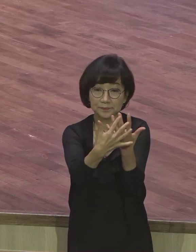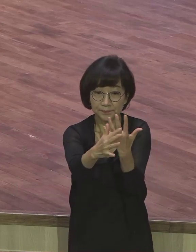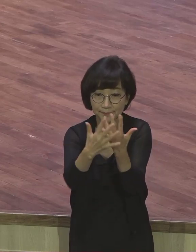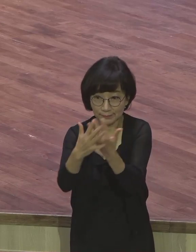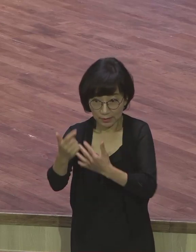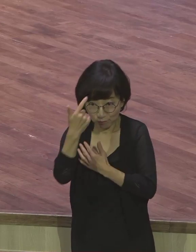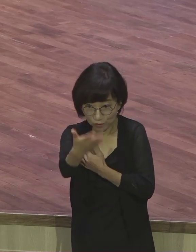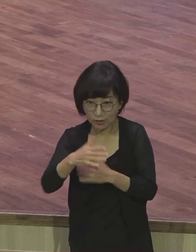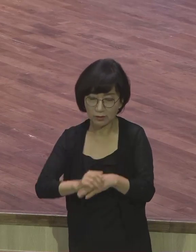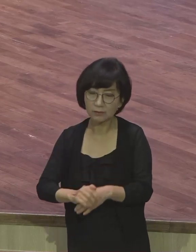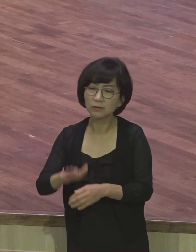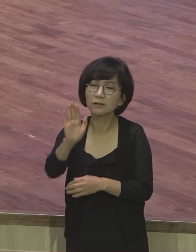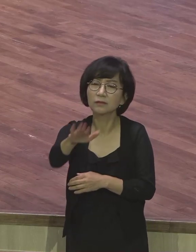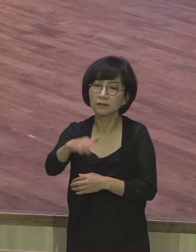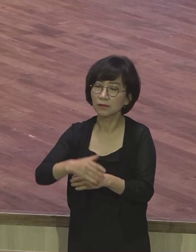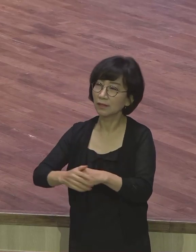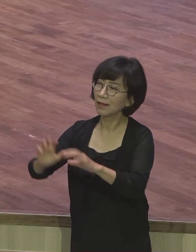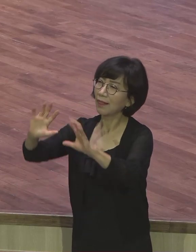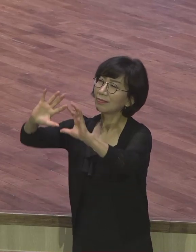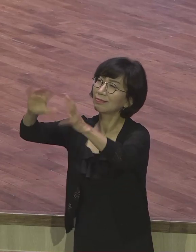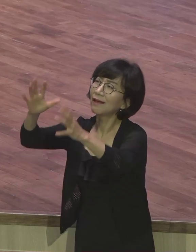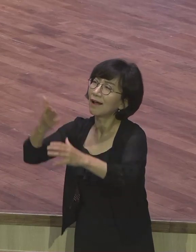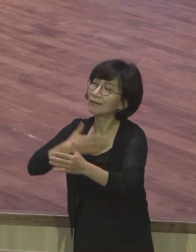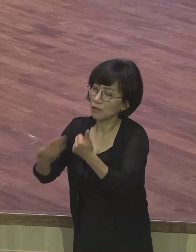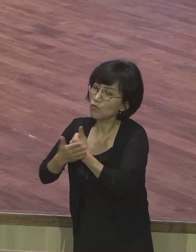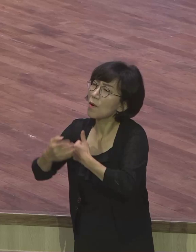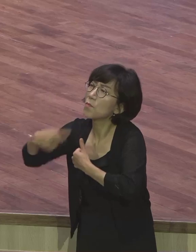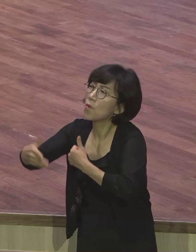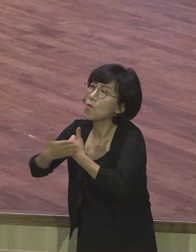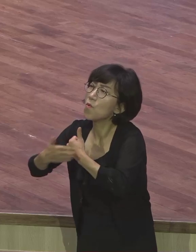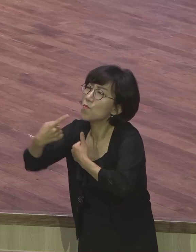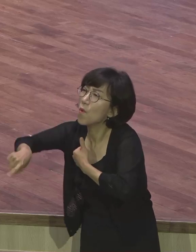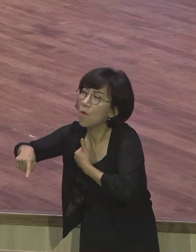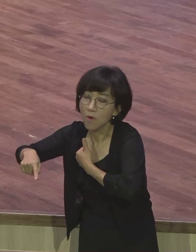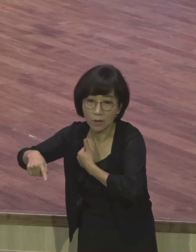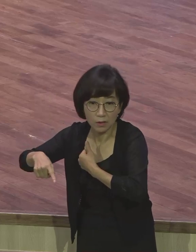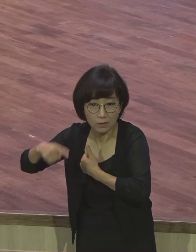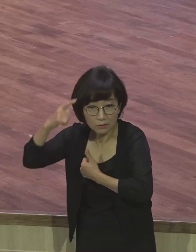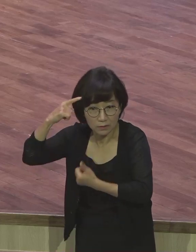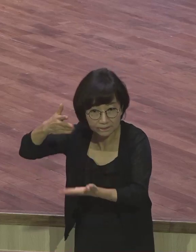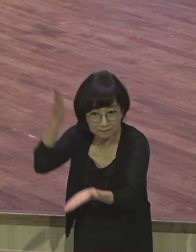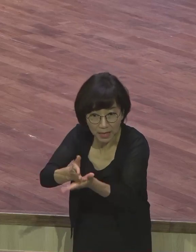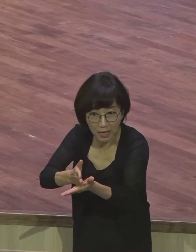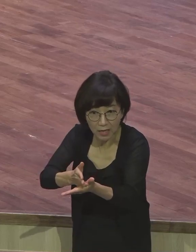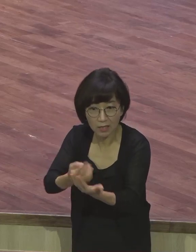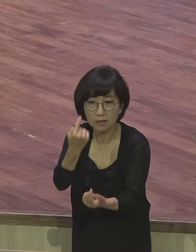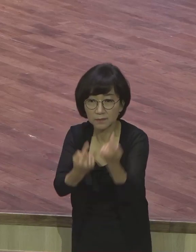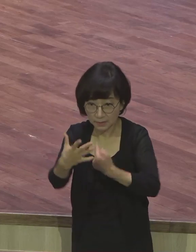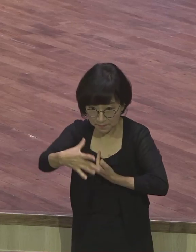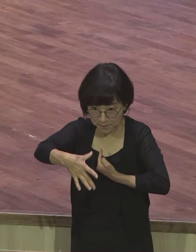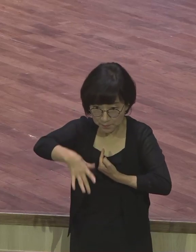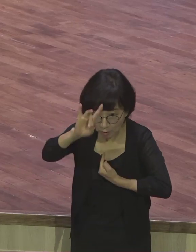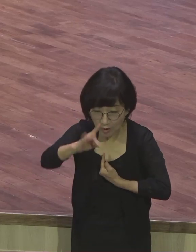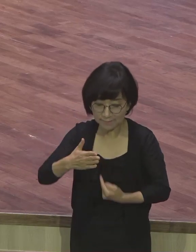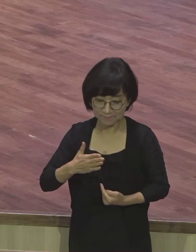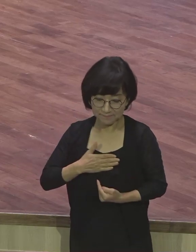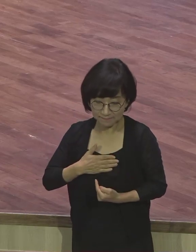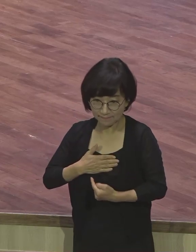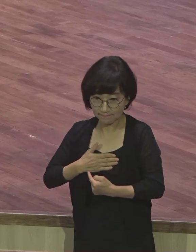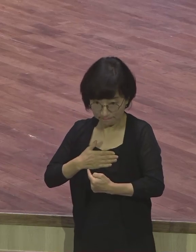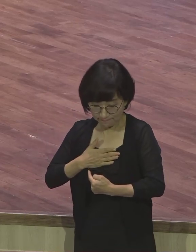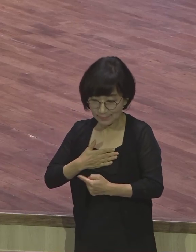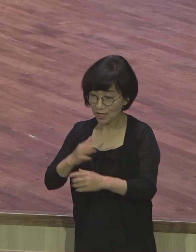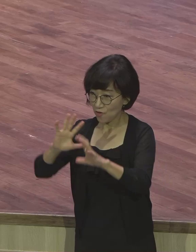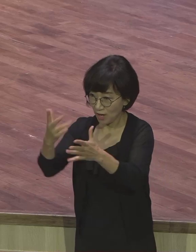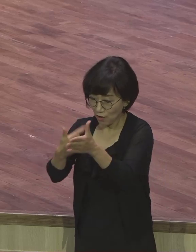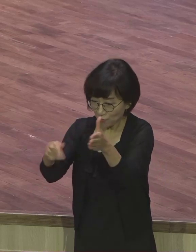국가가 나를 위해서 무엇을 해줄 것인가를 생각하기 전에 내가 국가를